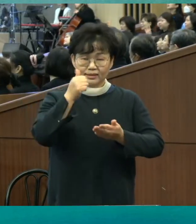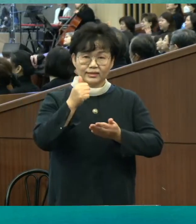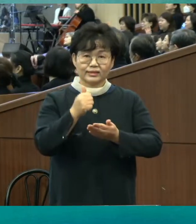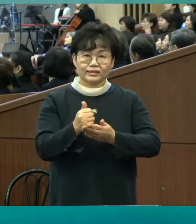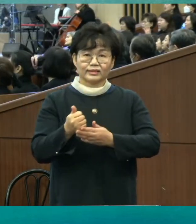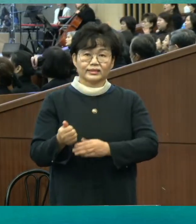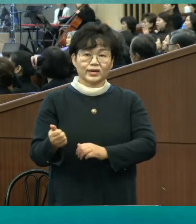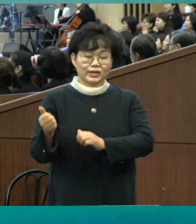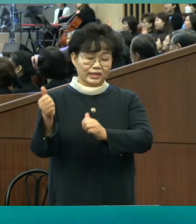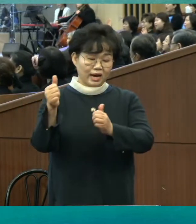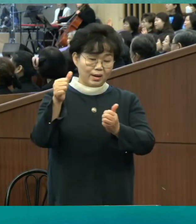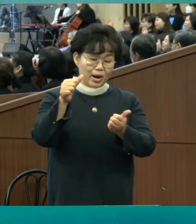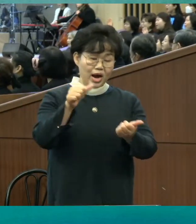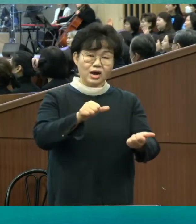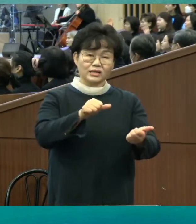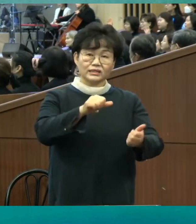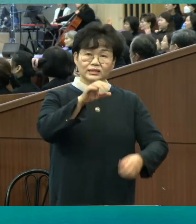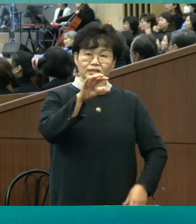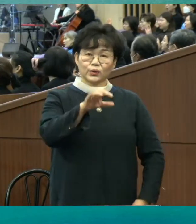죄와